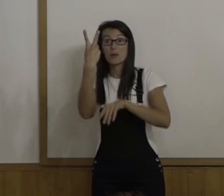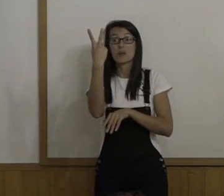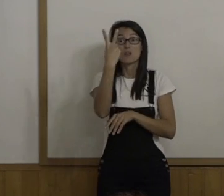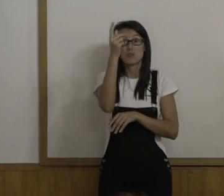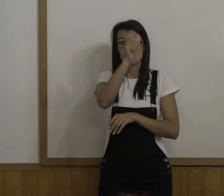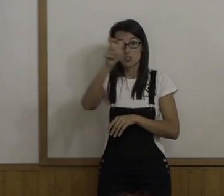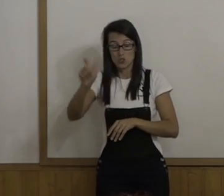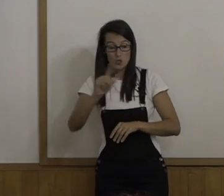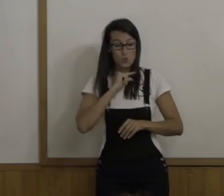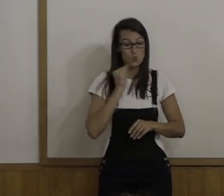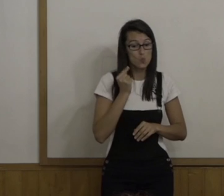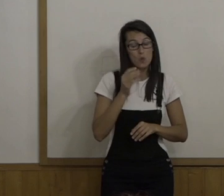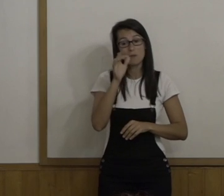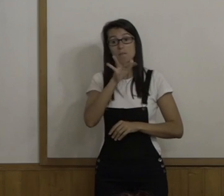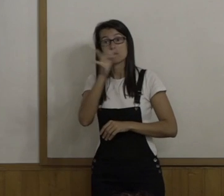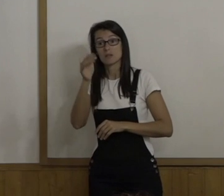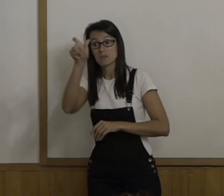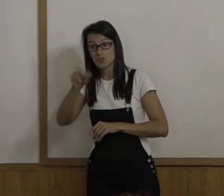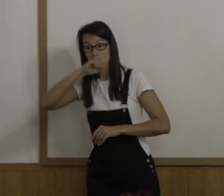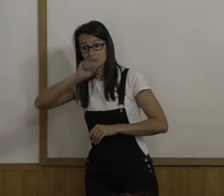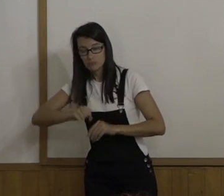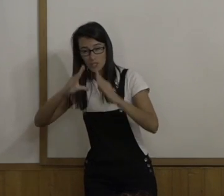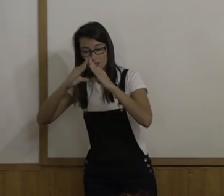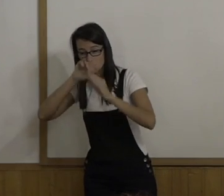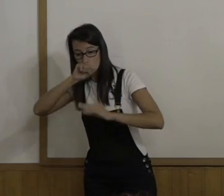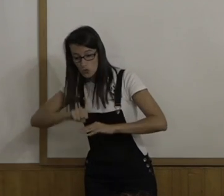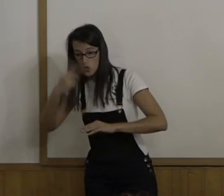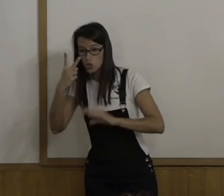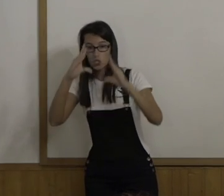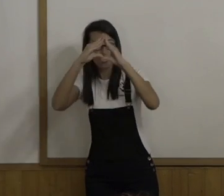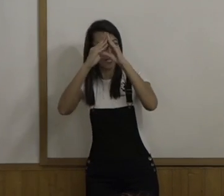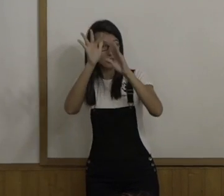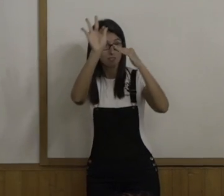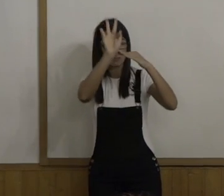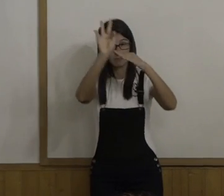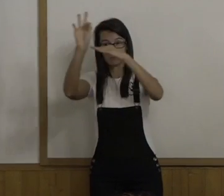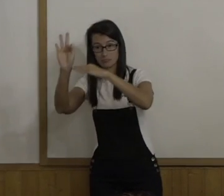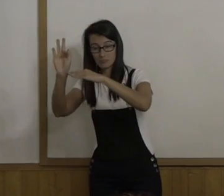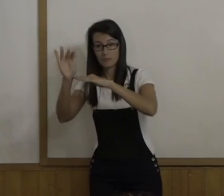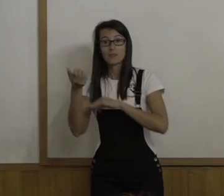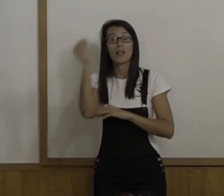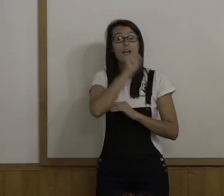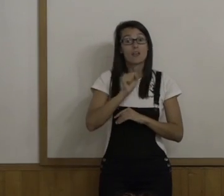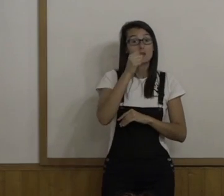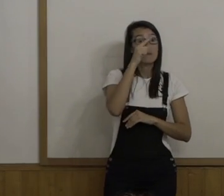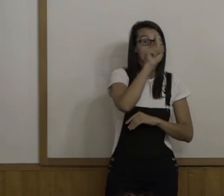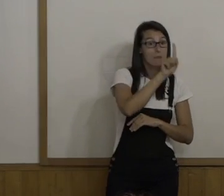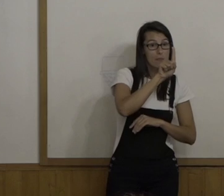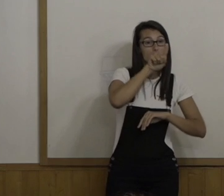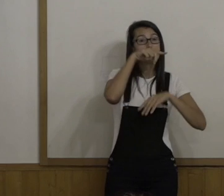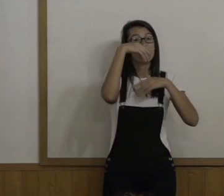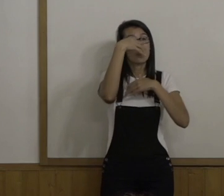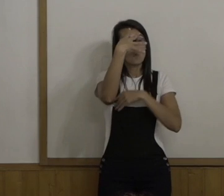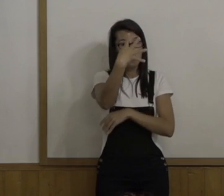el cura como este hombre están enterrados en la iglesia. Es más, en el 1486, cuando